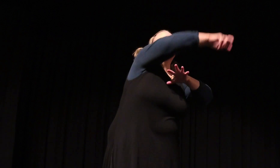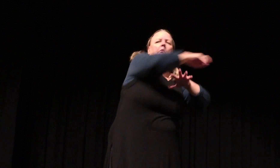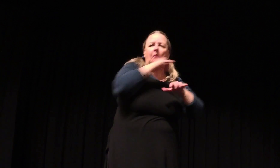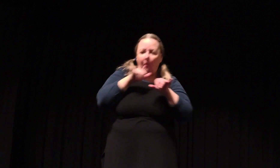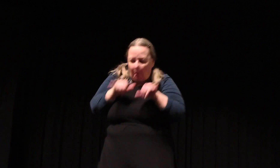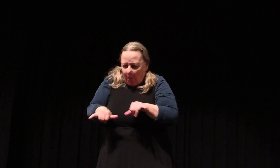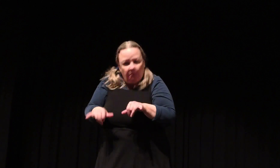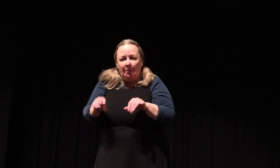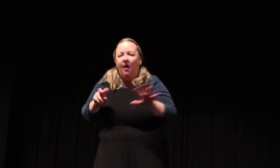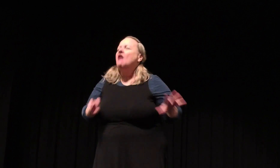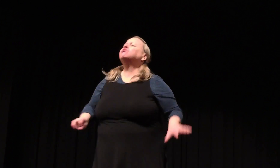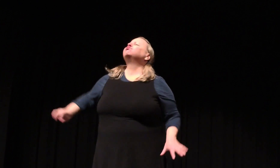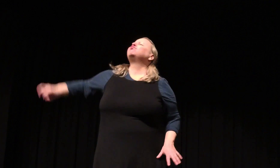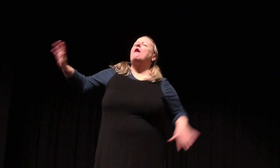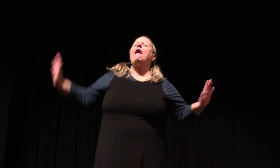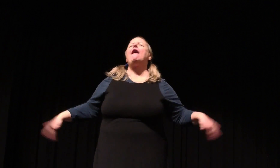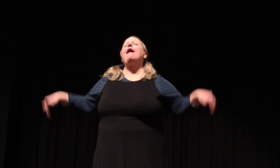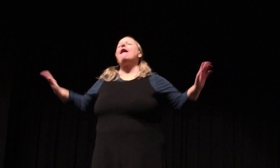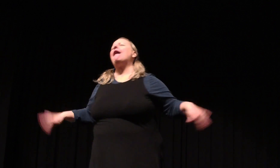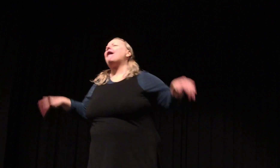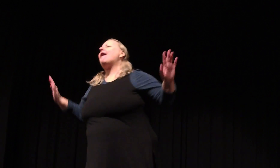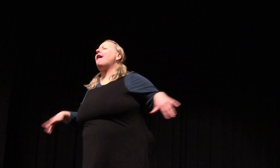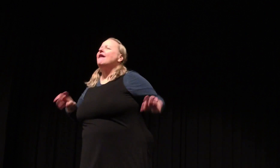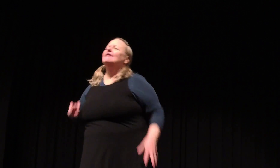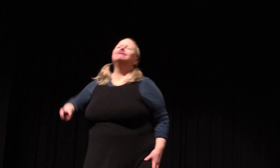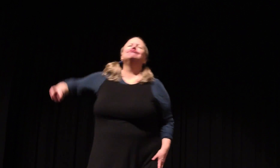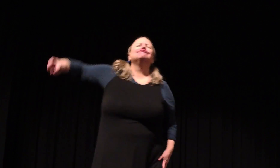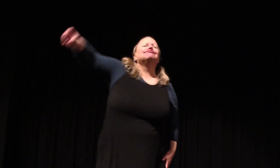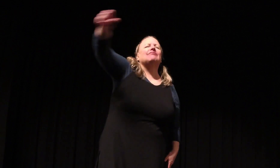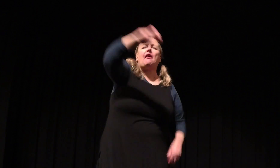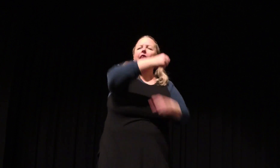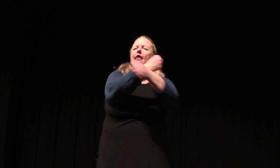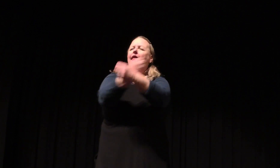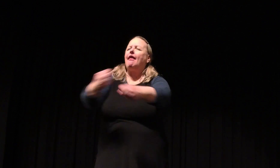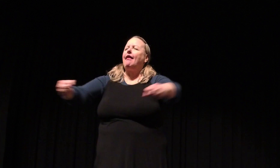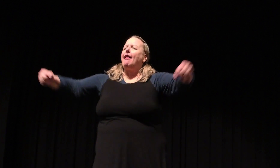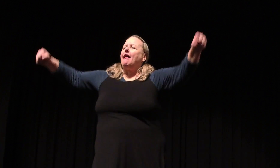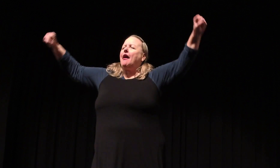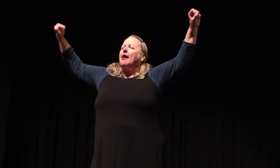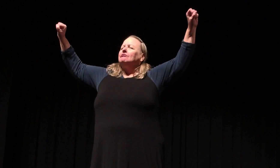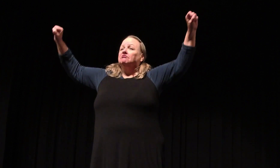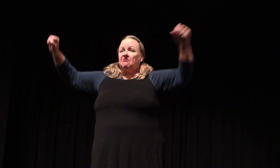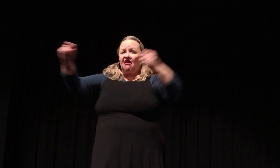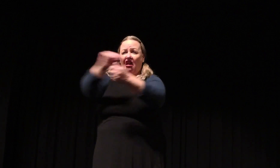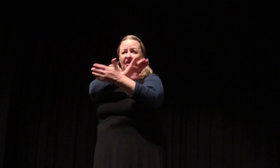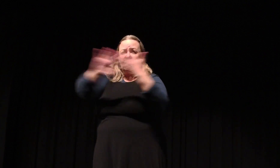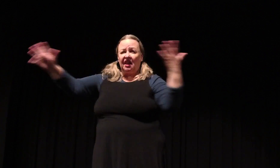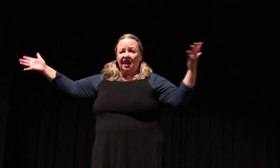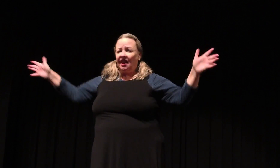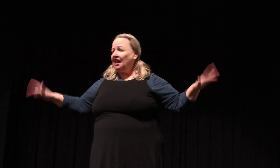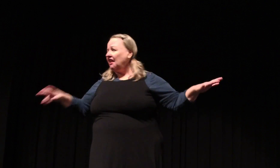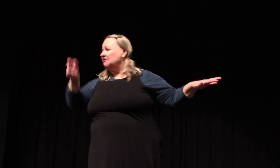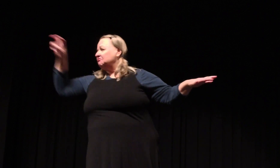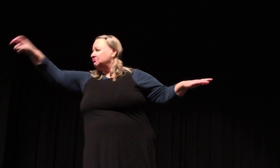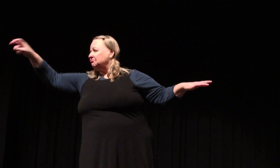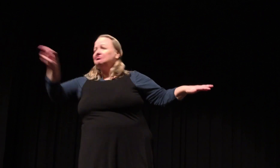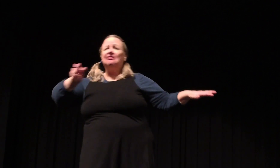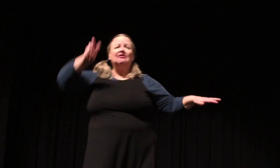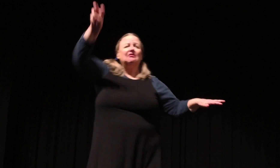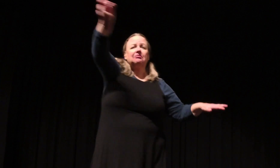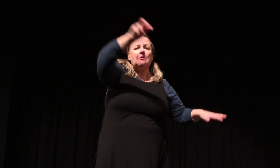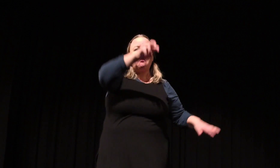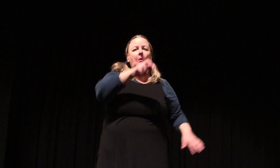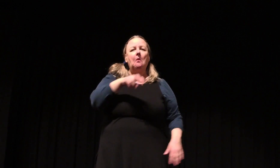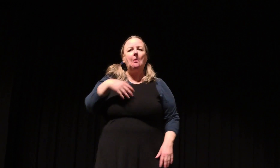voler partout ce qu'on veut. On n'est pas obligé de rester à la même place. On peut voler, voyager le monde et être libre. C'est gratuit